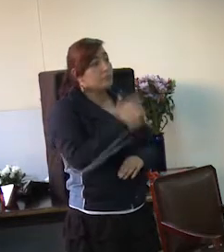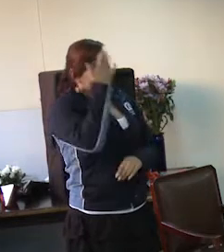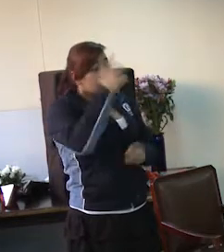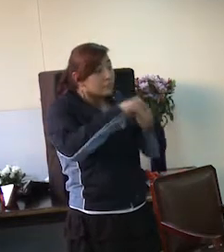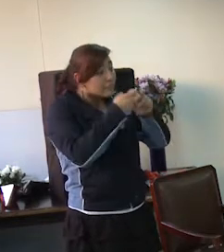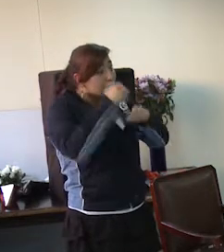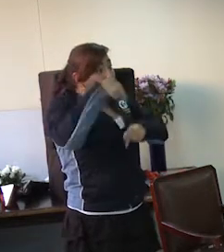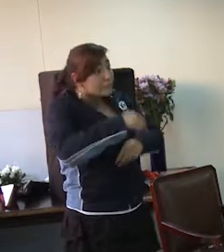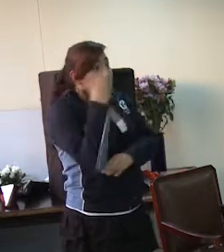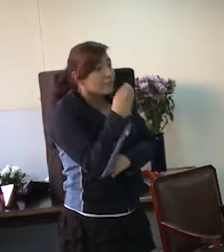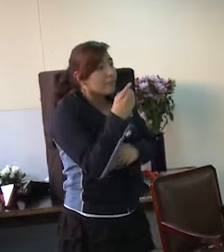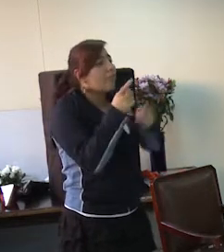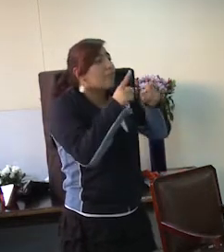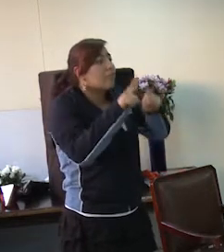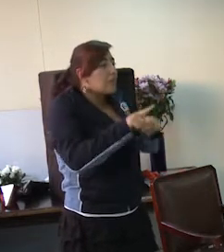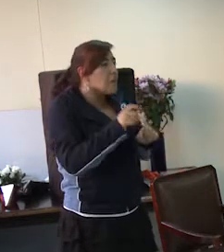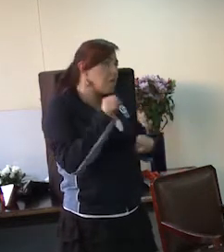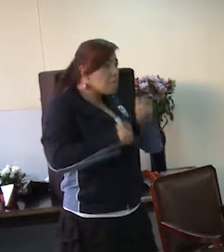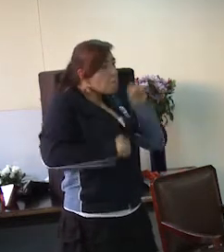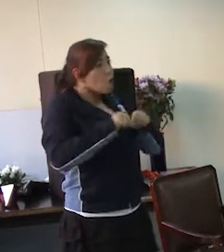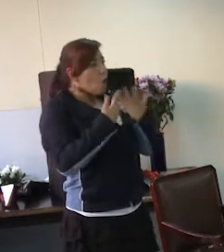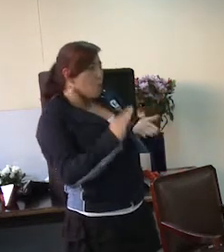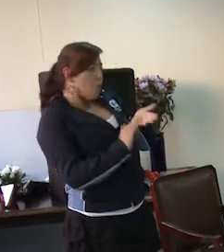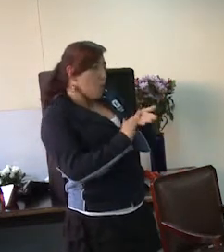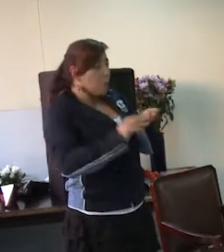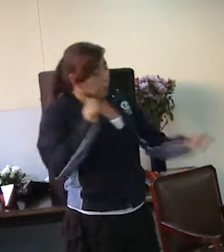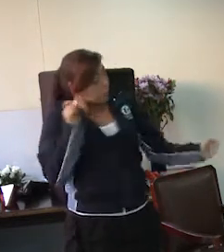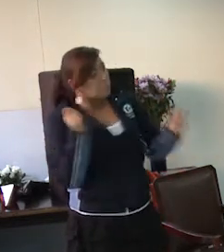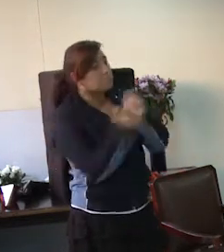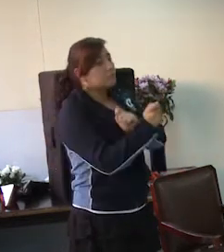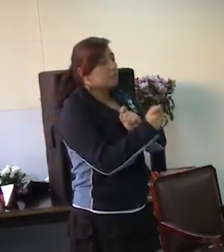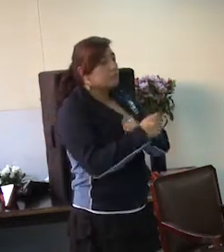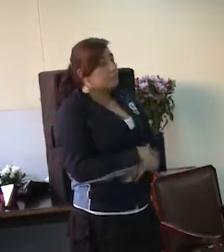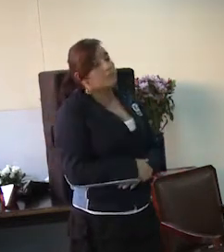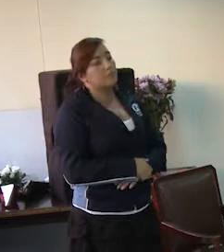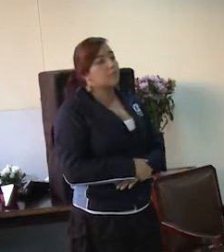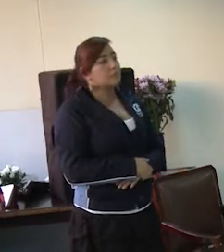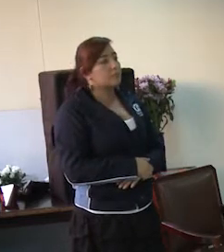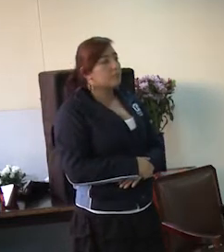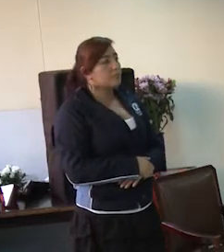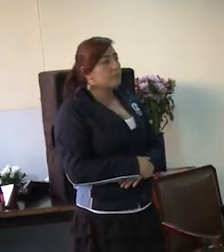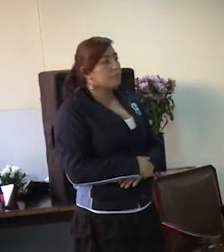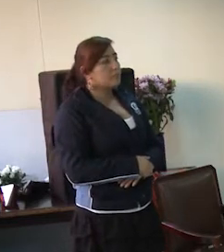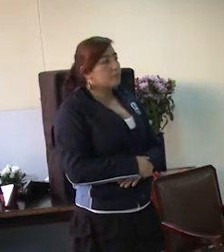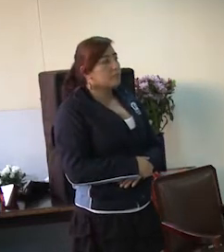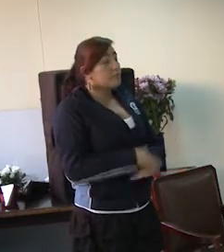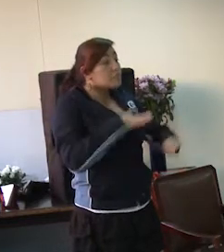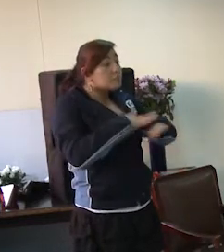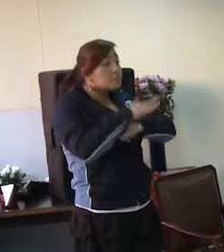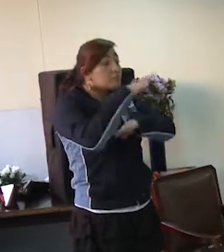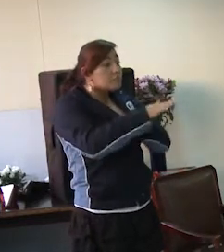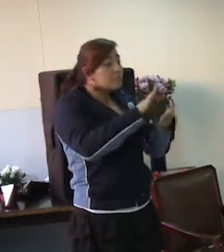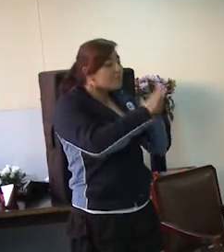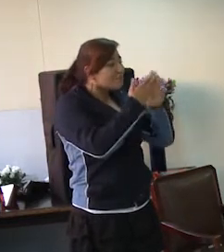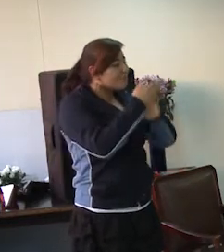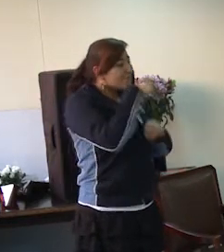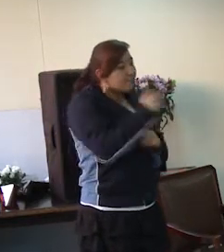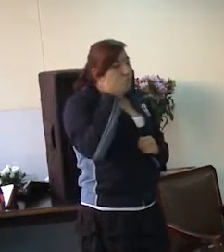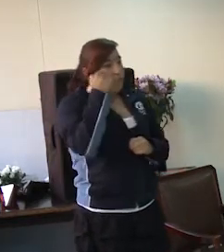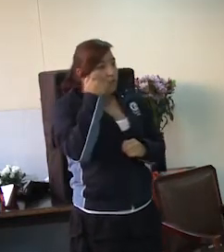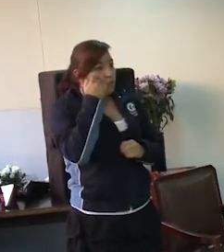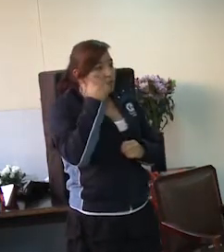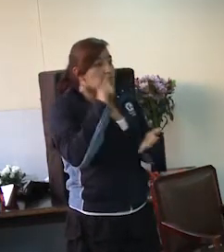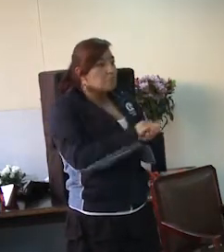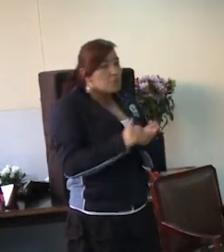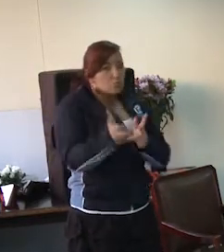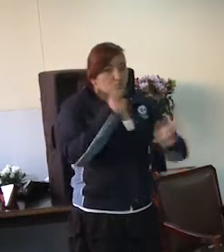conflicto también es una posibilidad de resolución y reconfiguración. De esa manera, la comunidad y el maestro se alimentan de procesos que